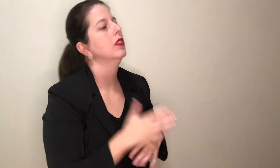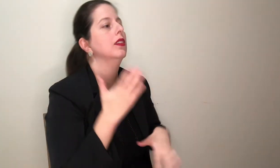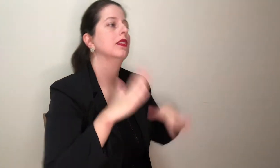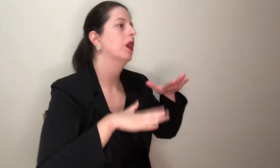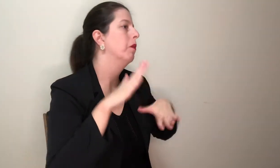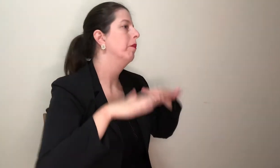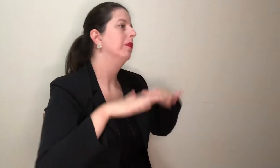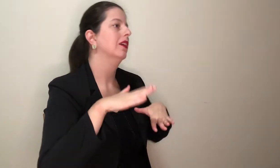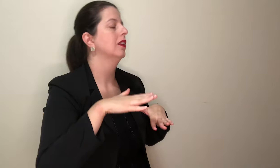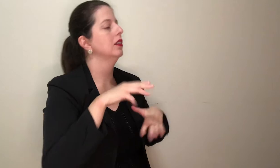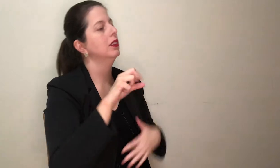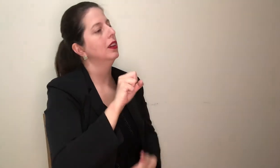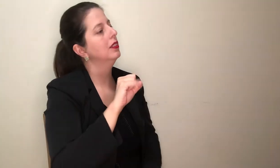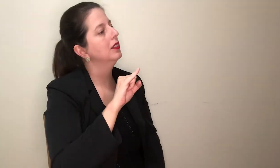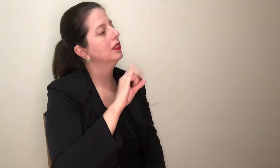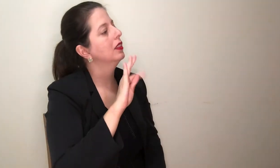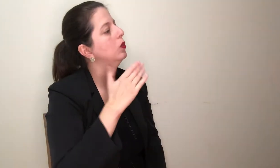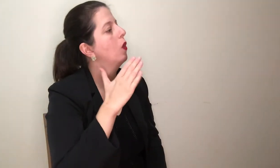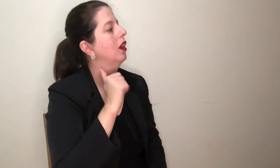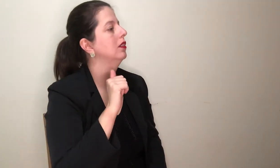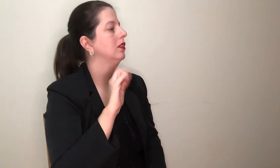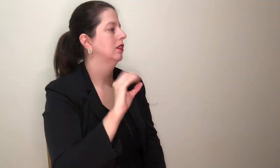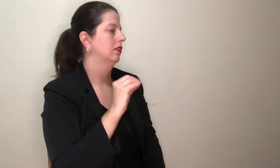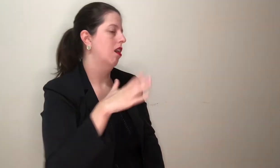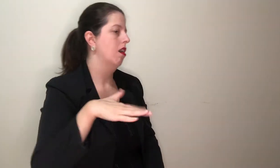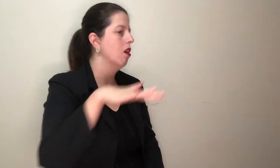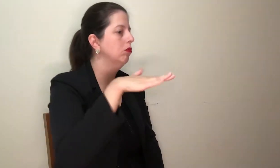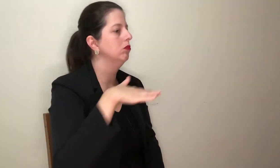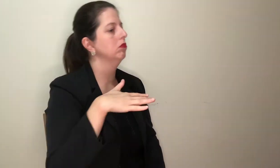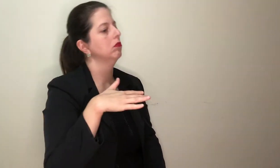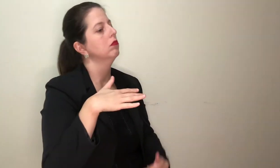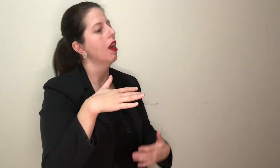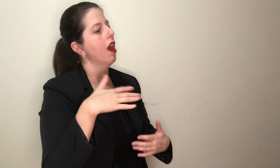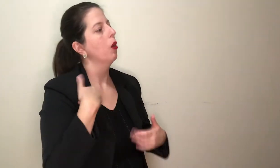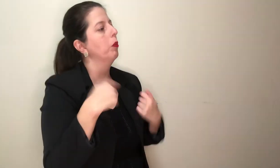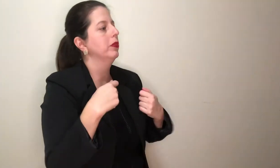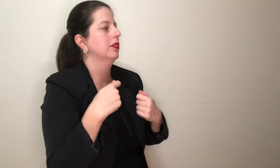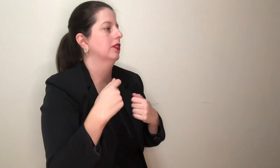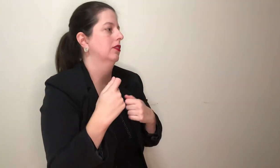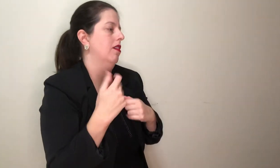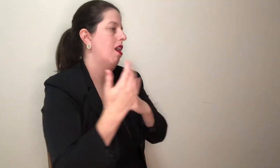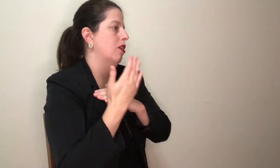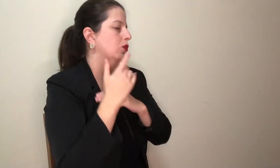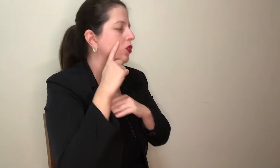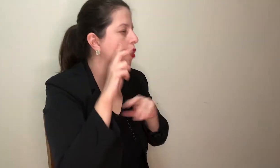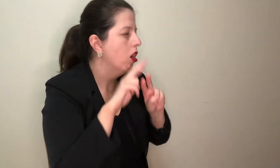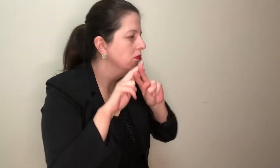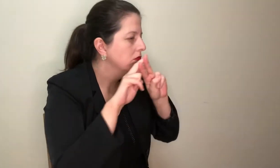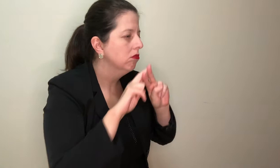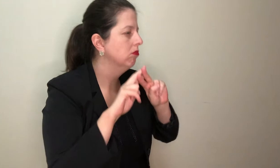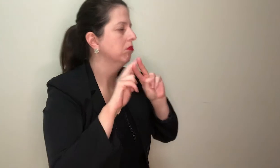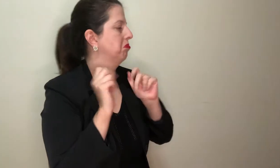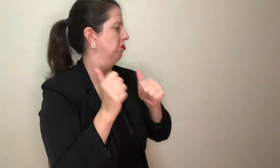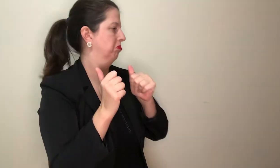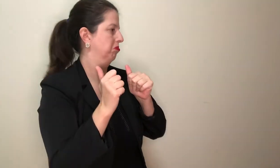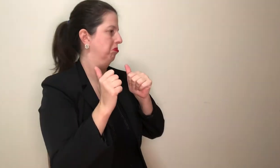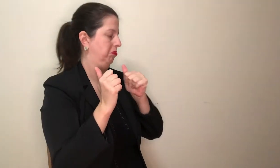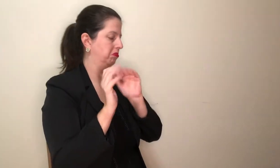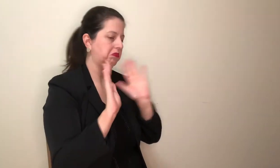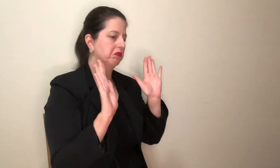eu peço. Mas o português é muito importante na minha vida, porque ele me dá autonomia,